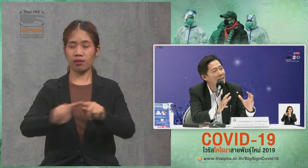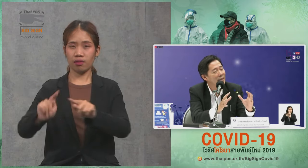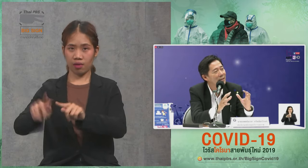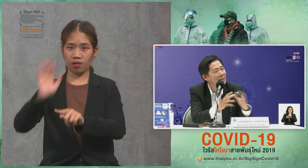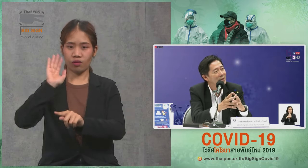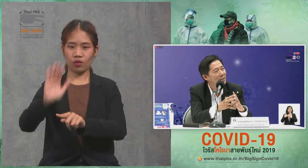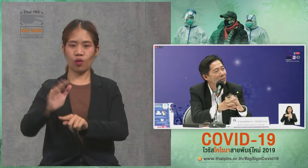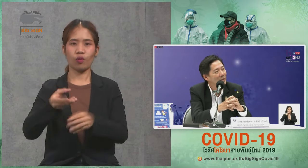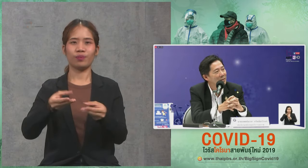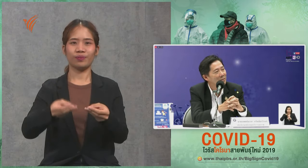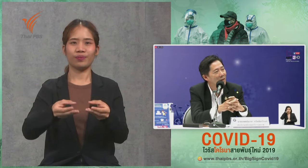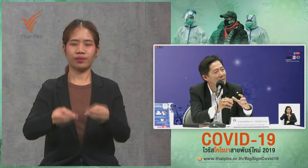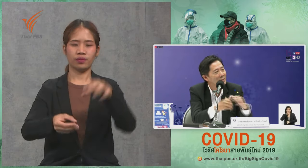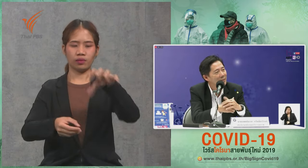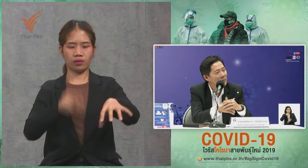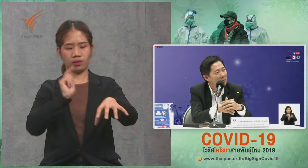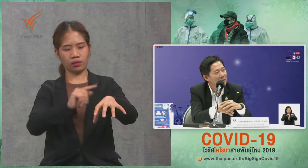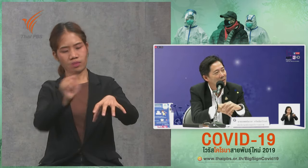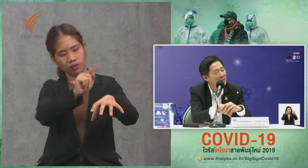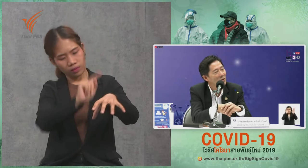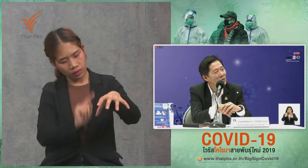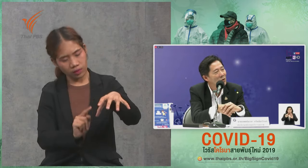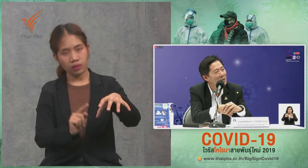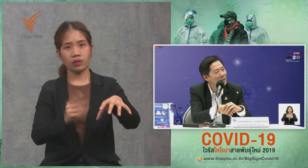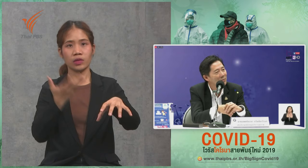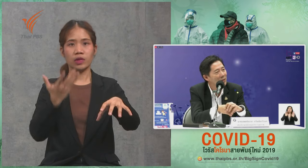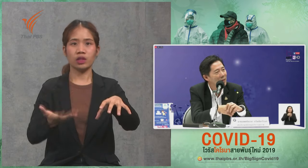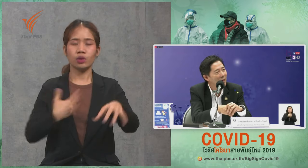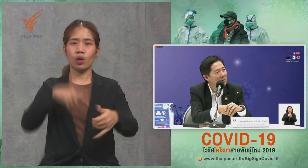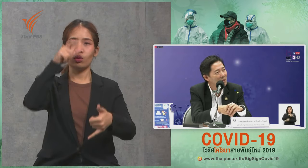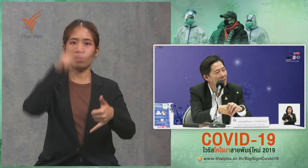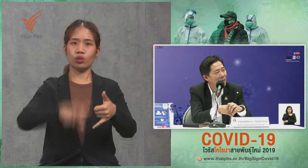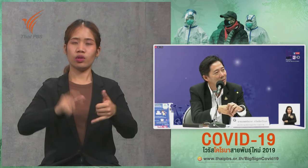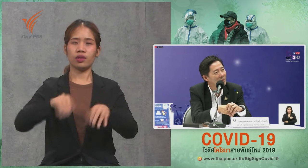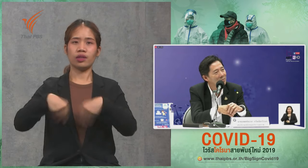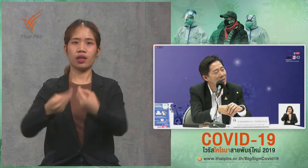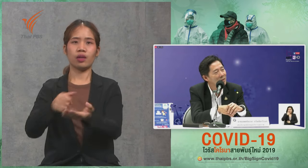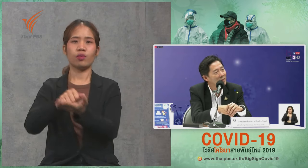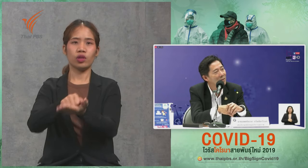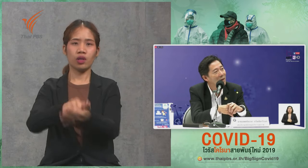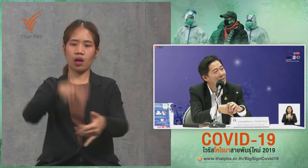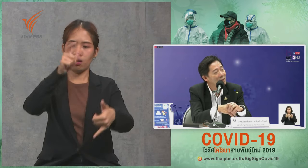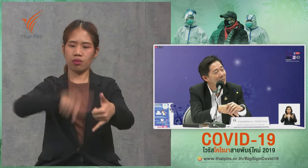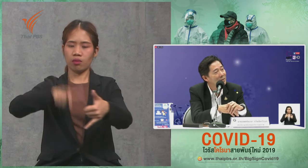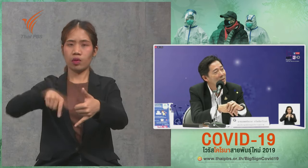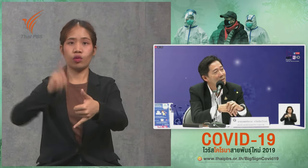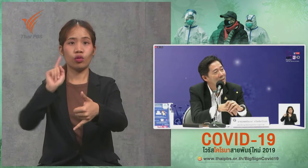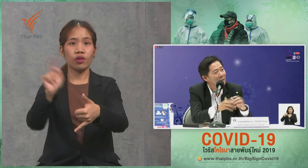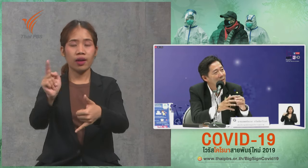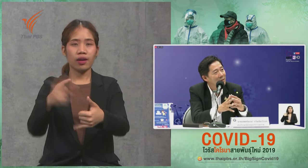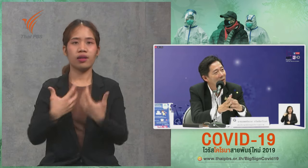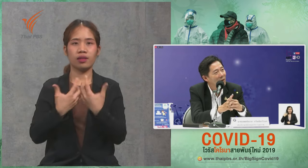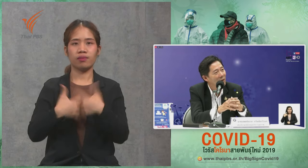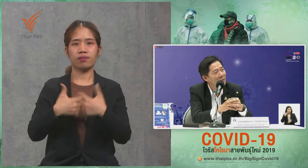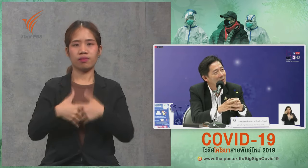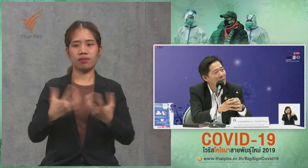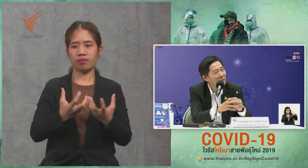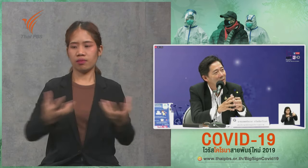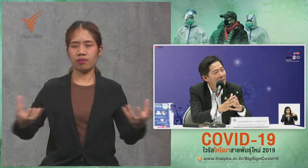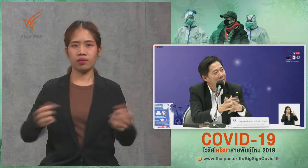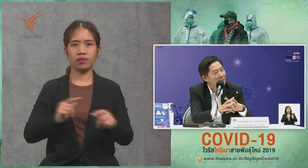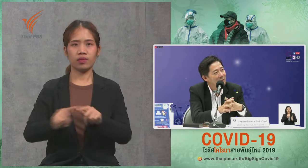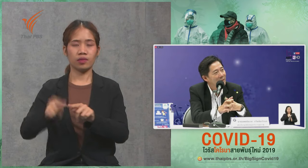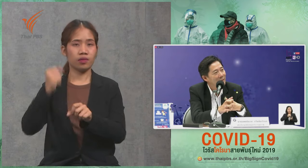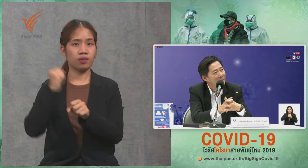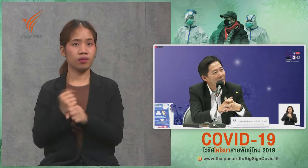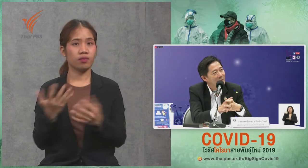ถานที่ต้องเป็นอย่างไรมาตรฐานของคนที่ให้บริการมาตรฐานเครื่องมือเครื่องไม้นะครับ